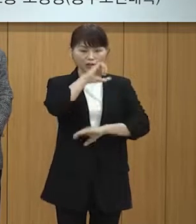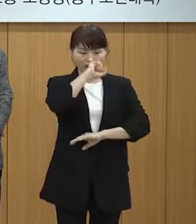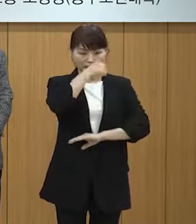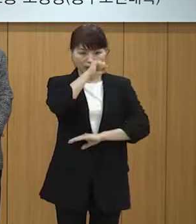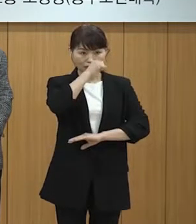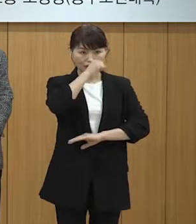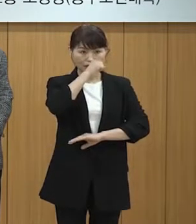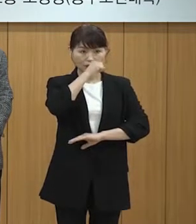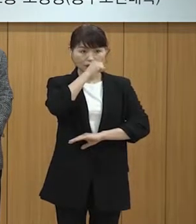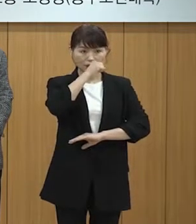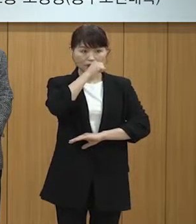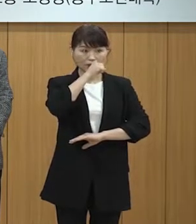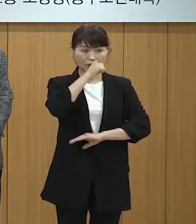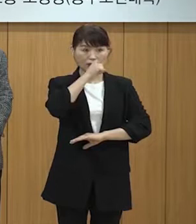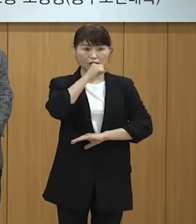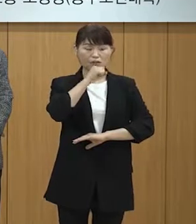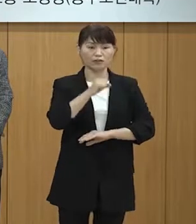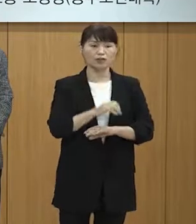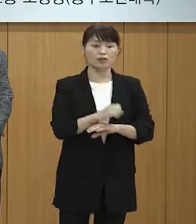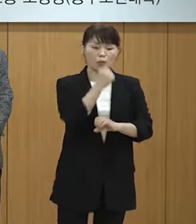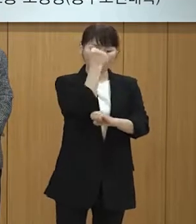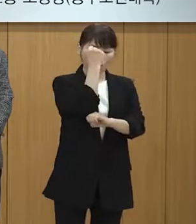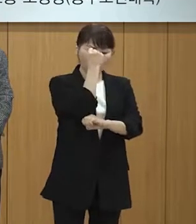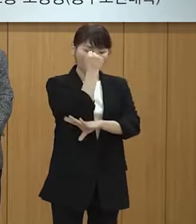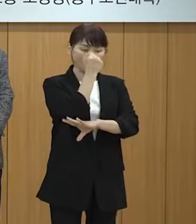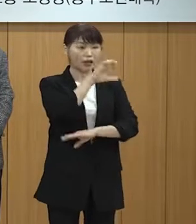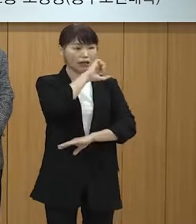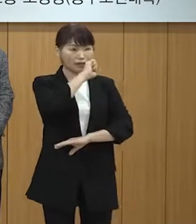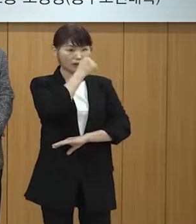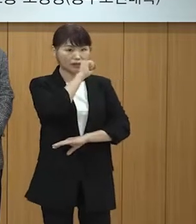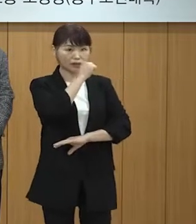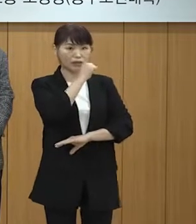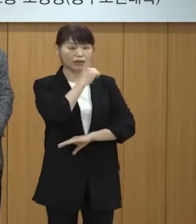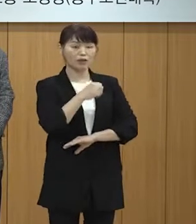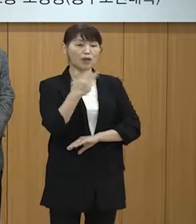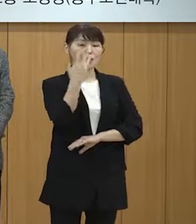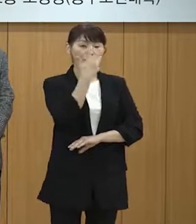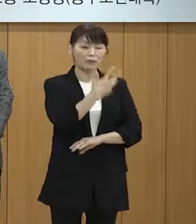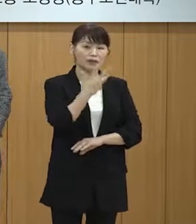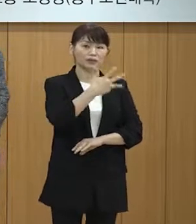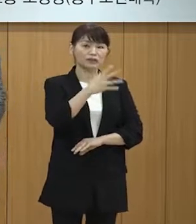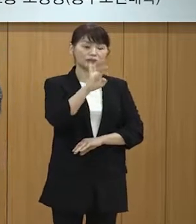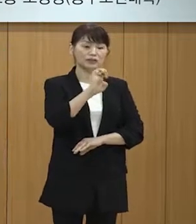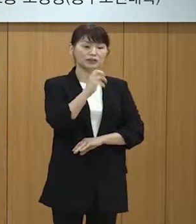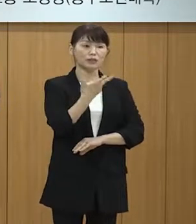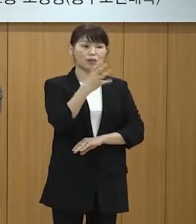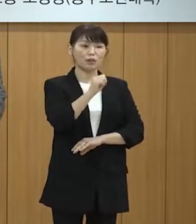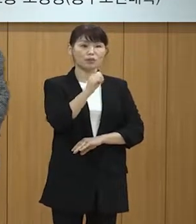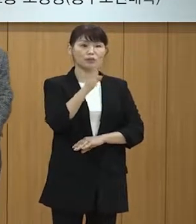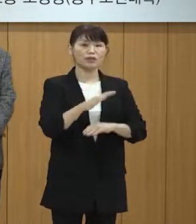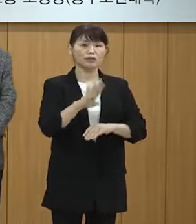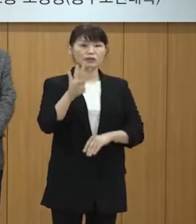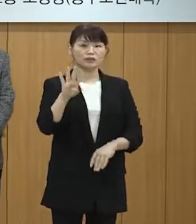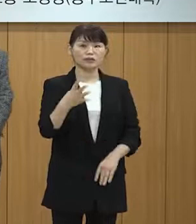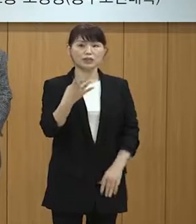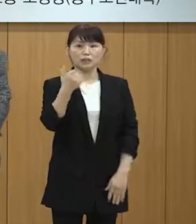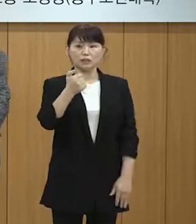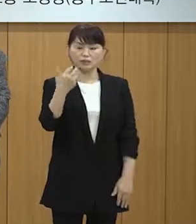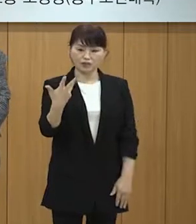추가경정예산 규모는 본예산 8,948억 원보다 458억 원이 증액된